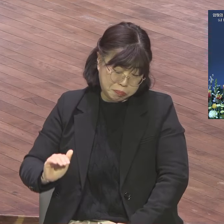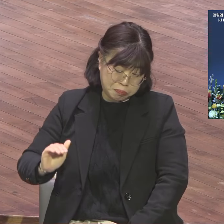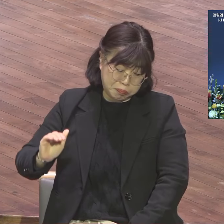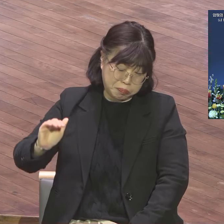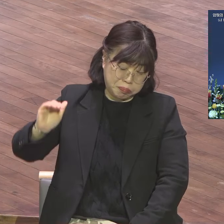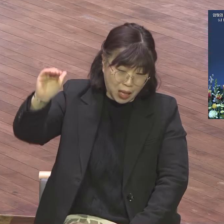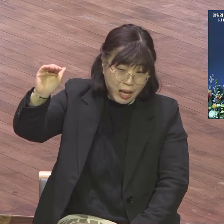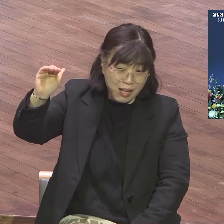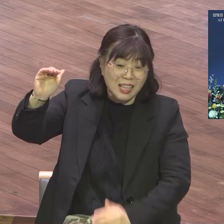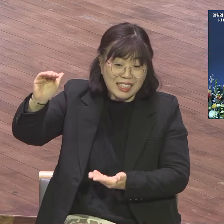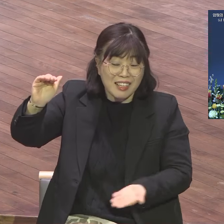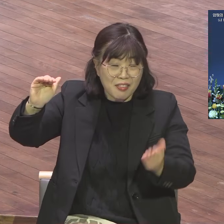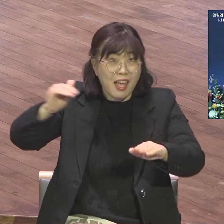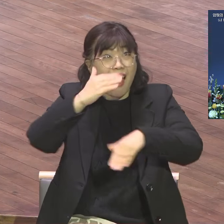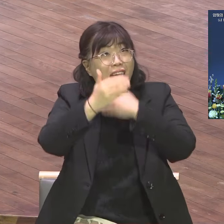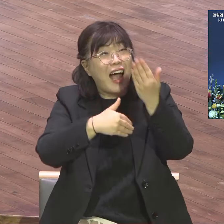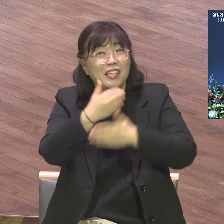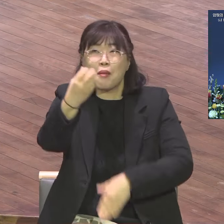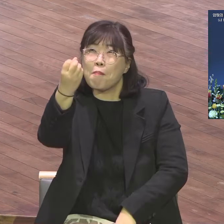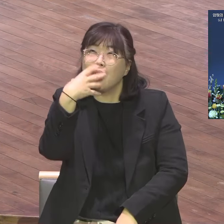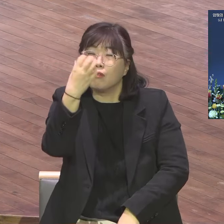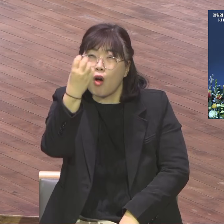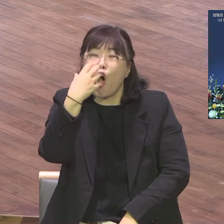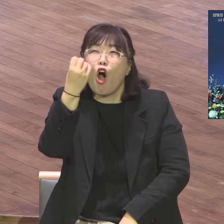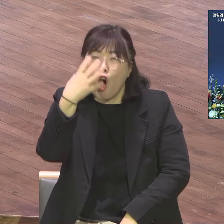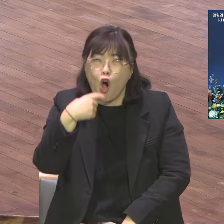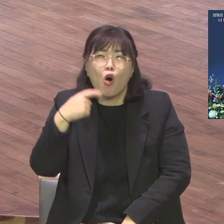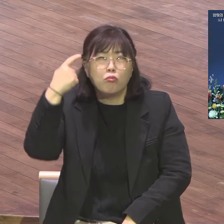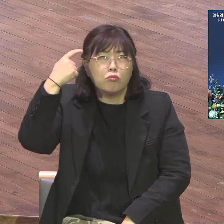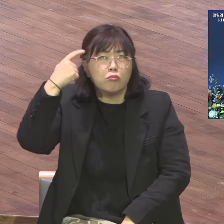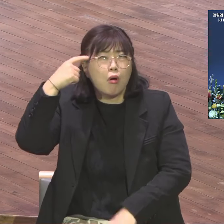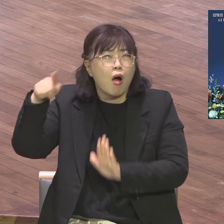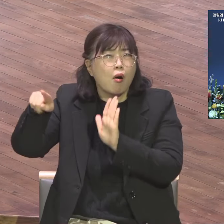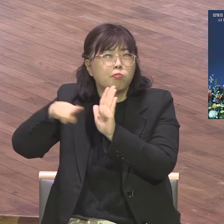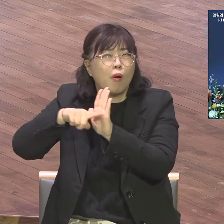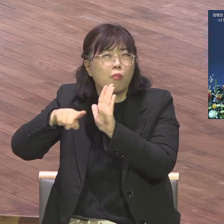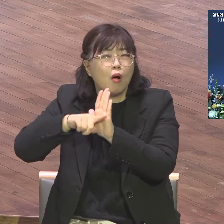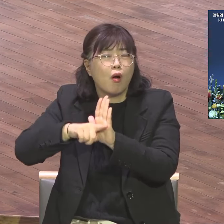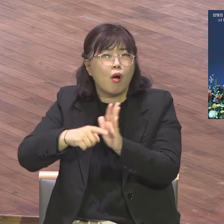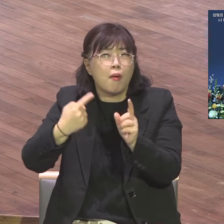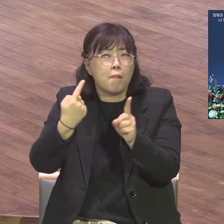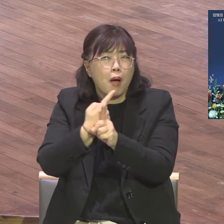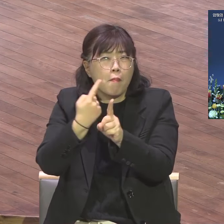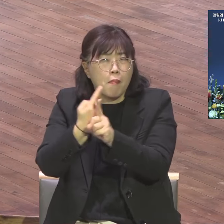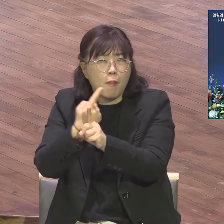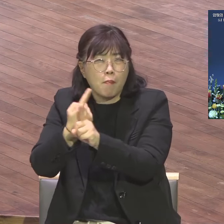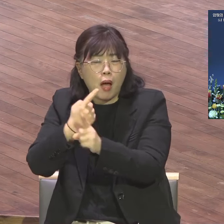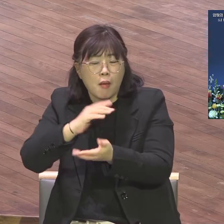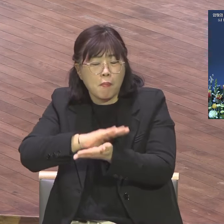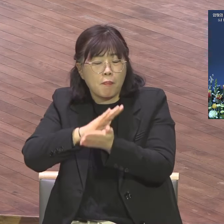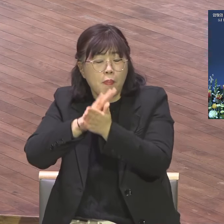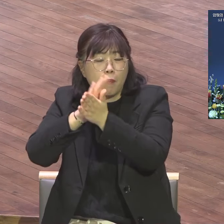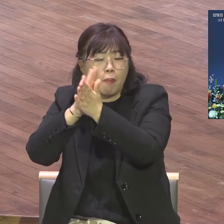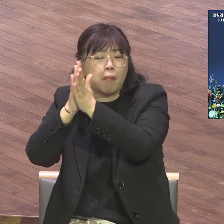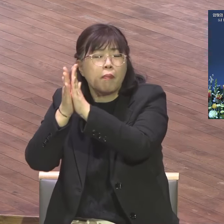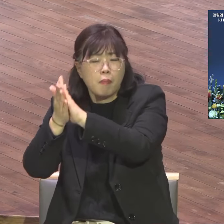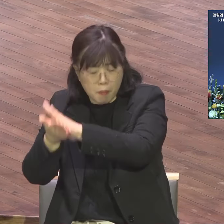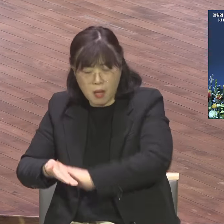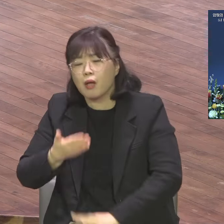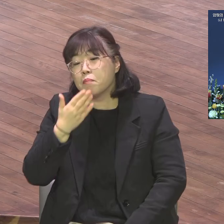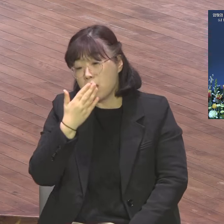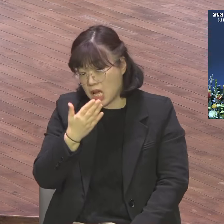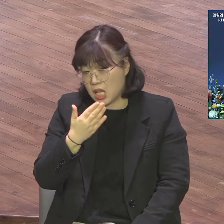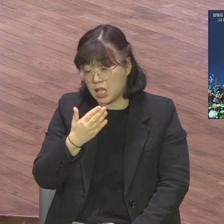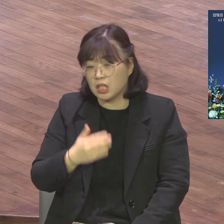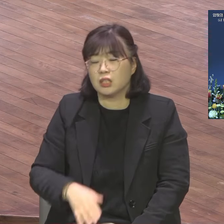받는 거예요. 우리가 뭐 237 상상이나 할 말입니까? 내 하나, 나 하나, 우리